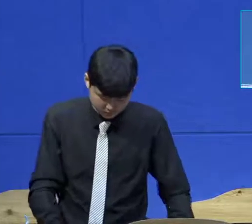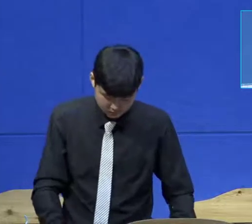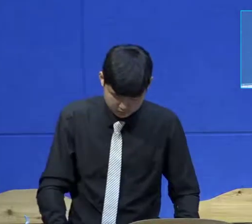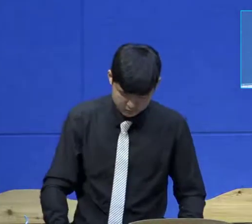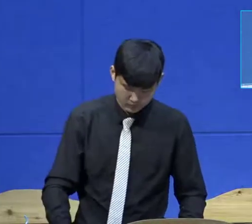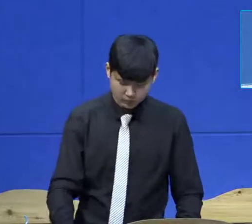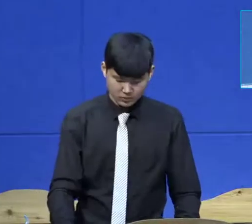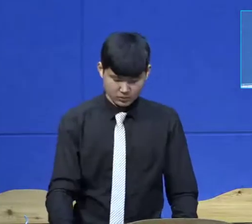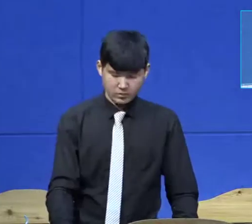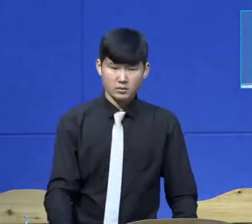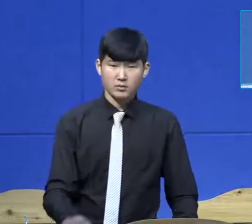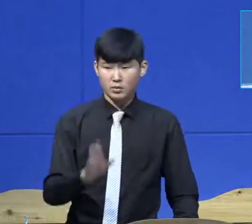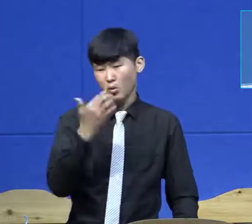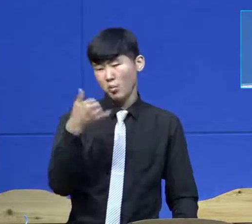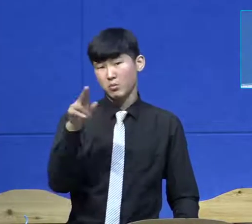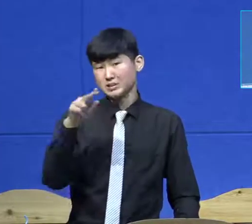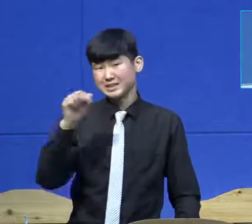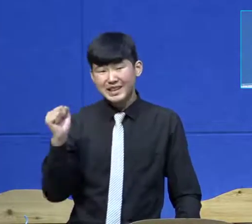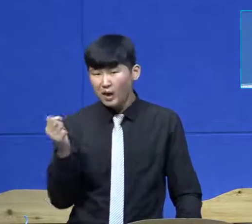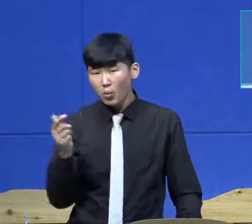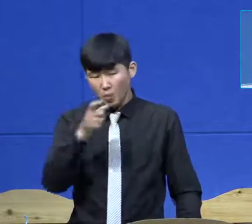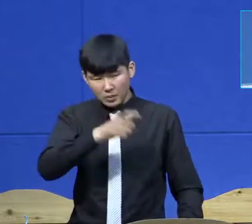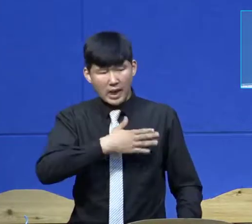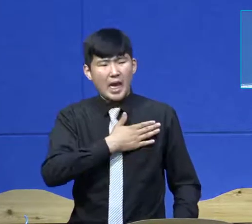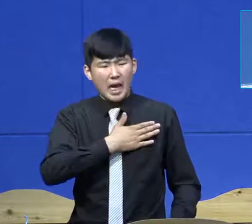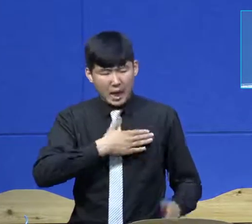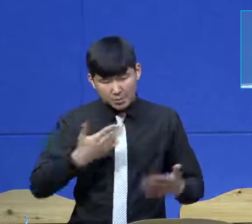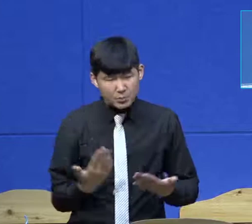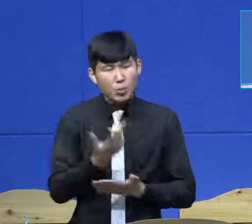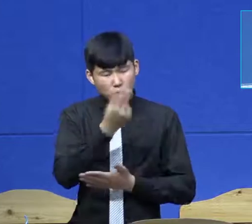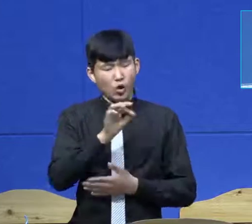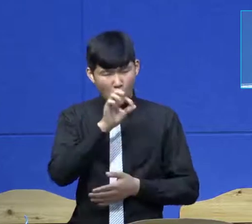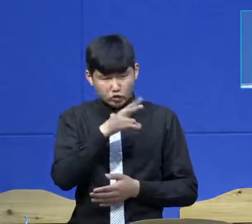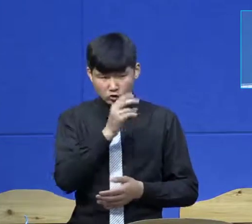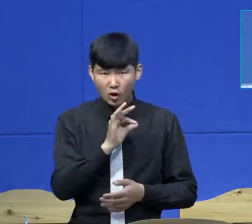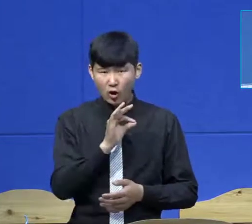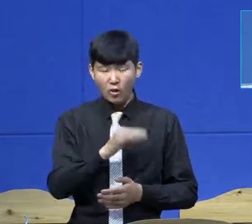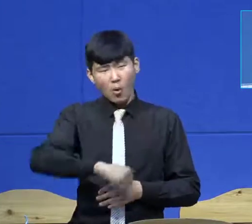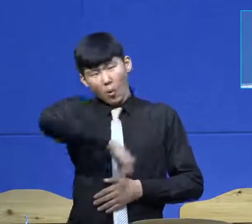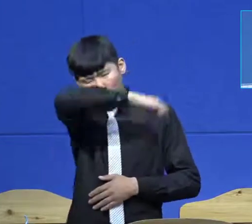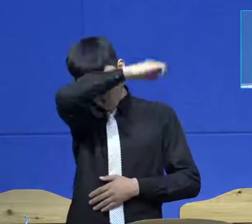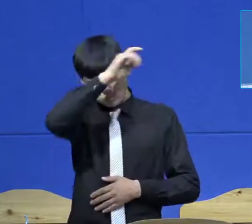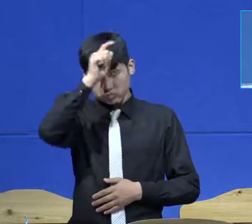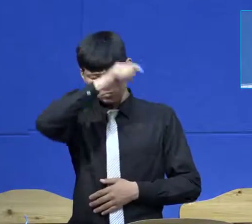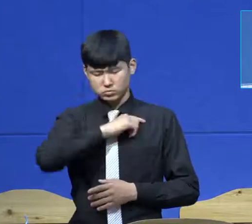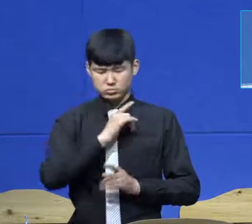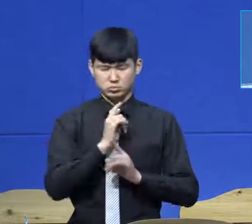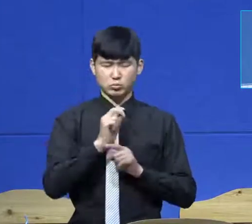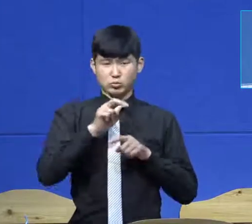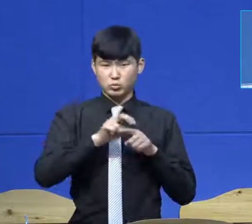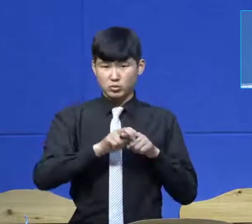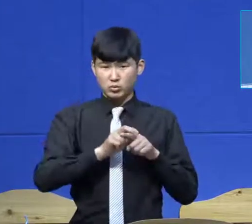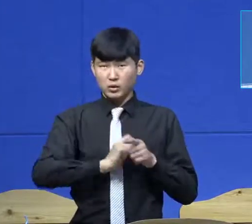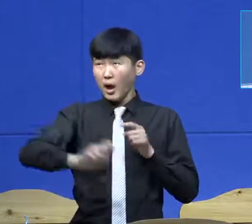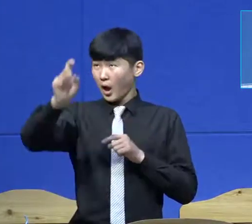Бодта бол хүний амьдралын үнэн мөннийг олно гэд ууланд очиад бясалгал хийсэн. Гэтэ хариултч